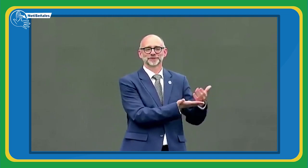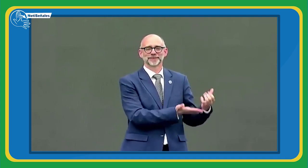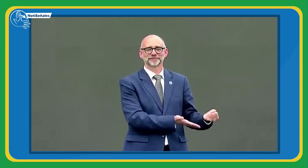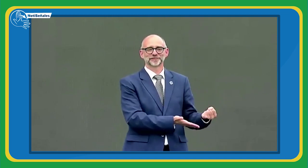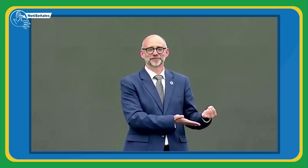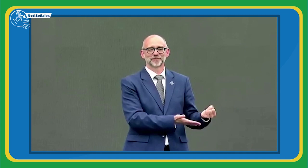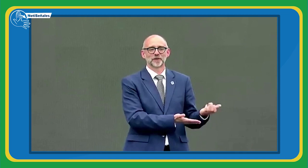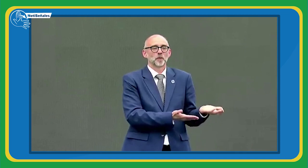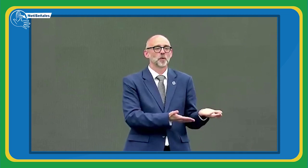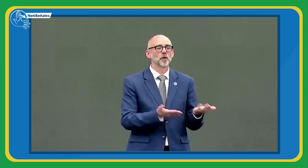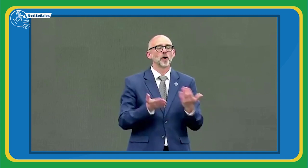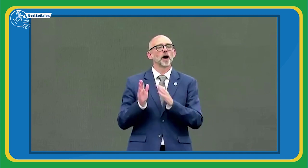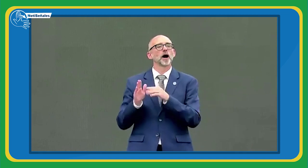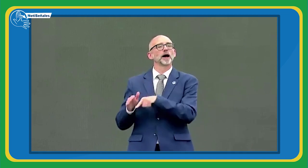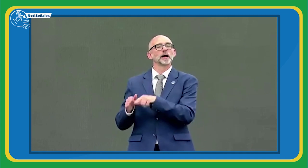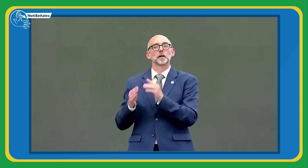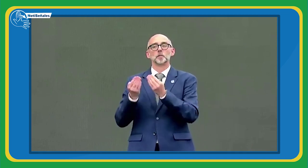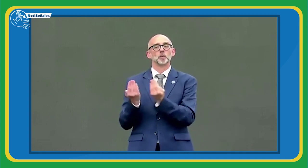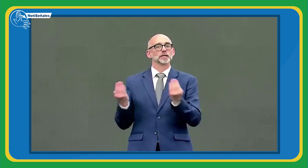Gracias.